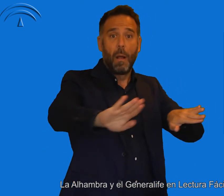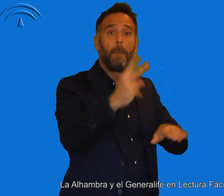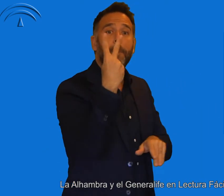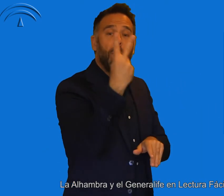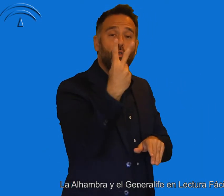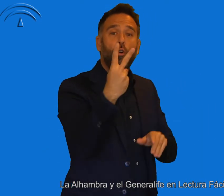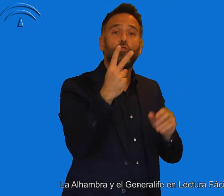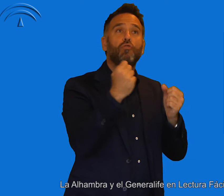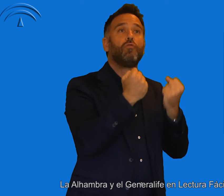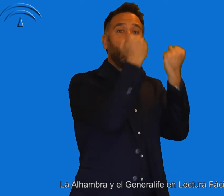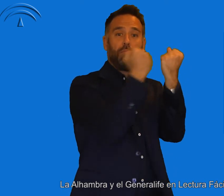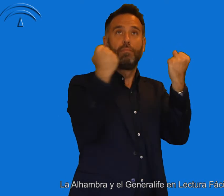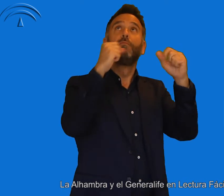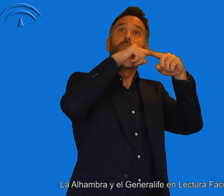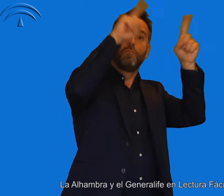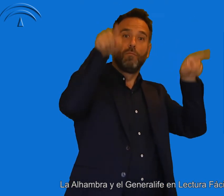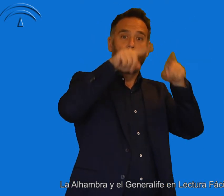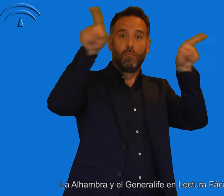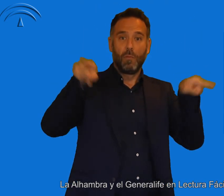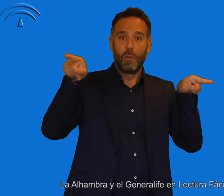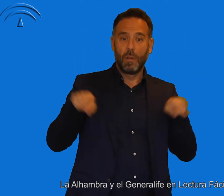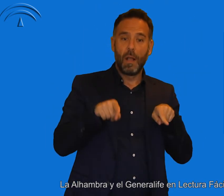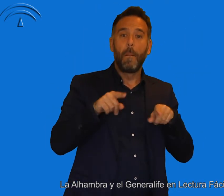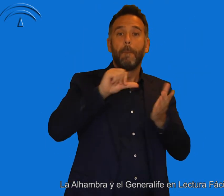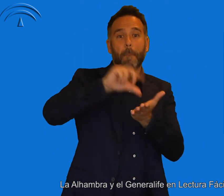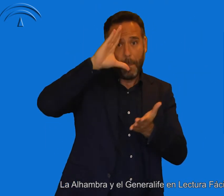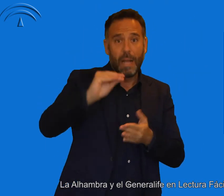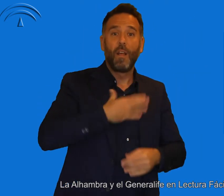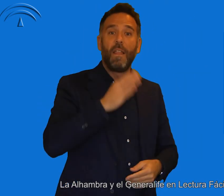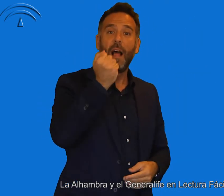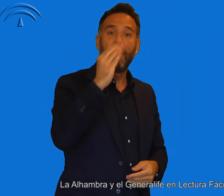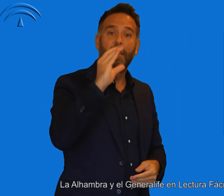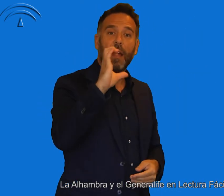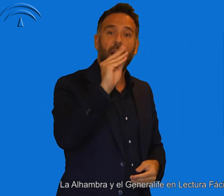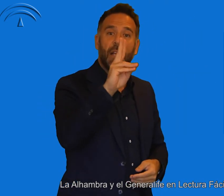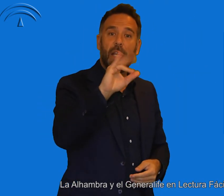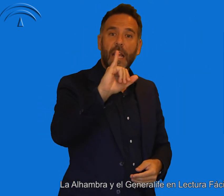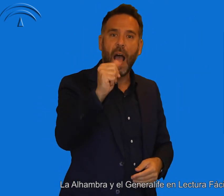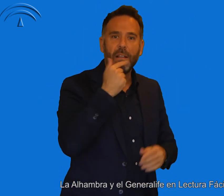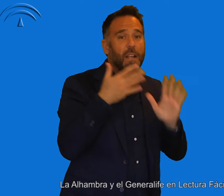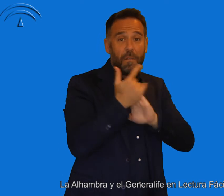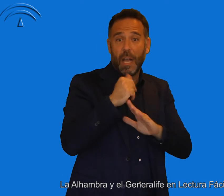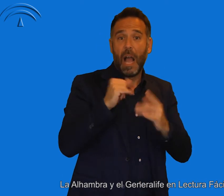de un patio con dos pórticos de arco. Es el patio de la acequia, el jardín oculto de la casa.